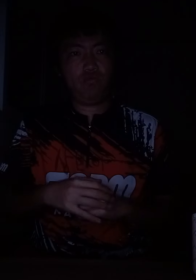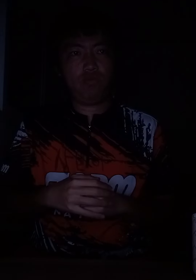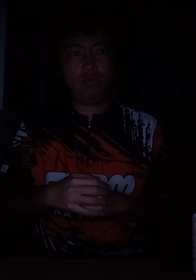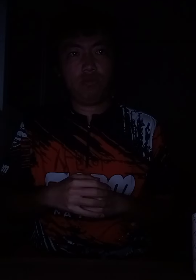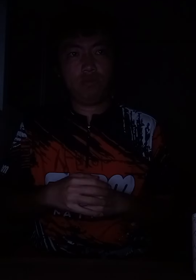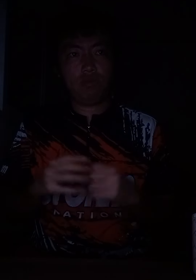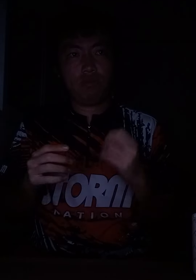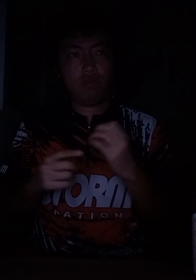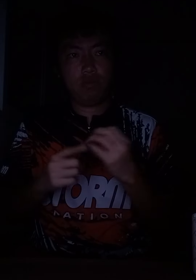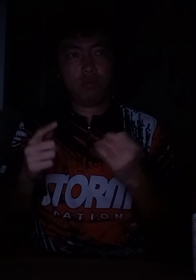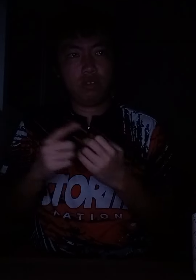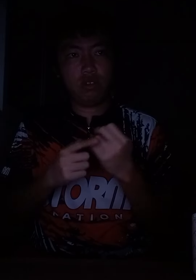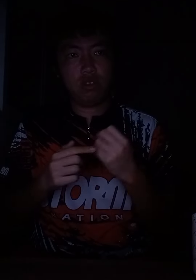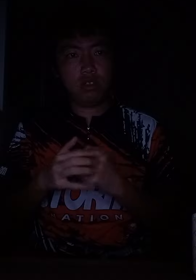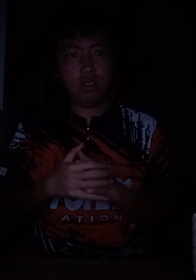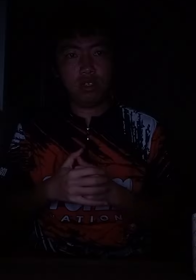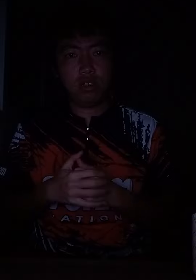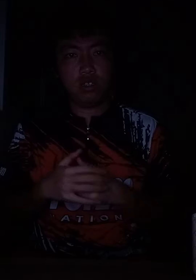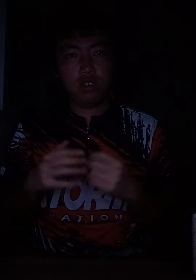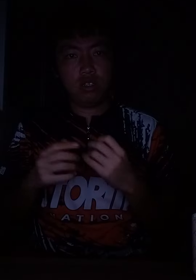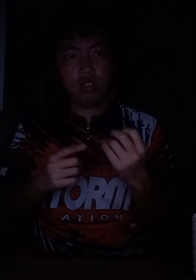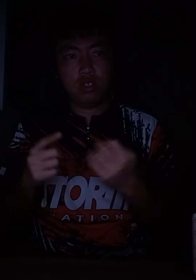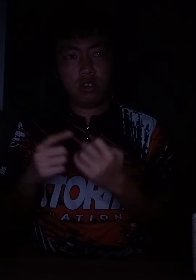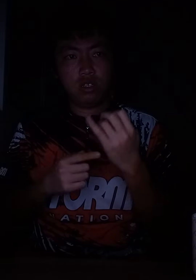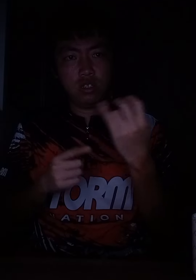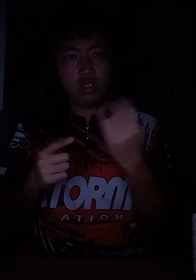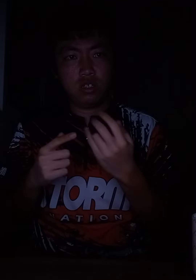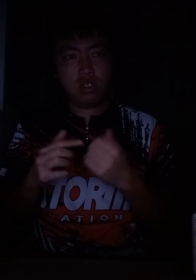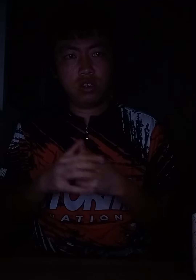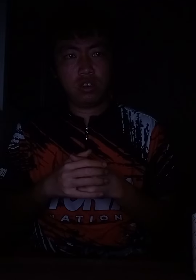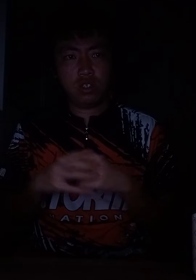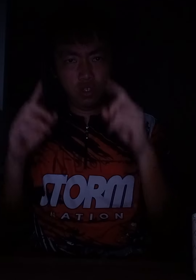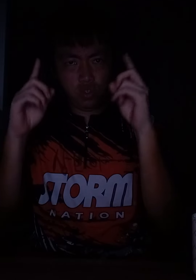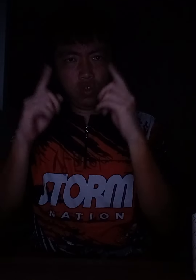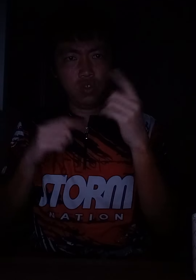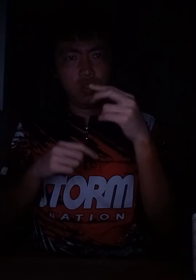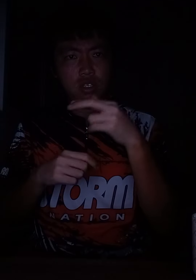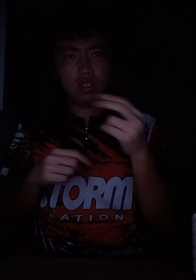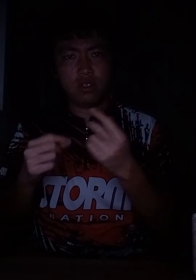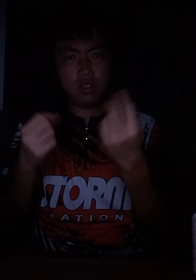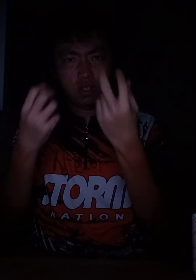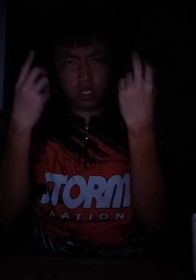못하게 하는데 화를 내시는 분도 많고 앉으셔가지고는 마스크를 벗는 분들이 꽤 계세요.